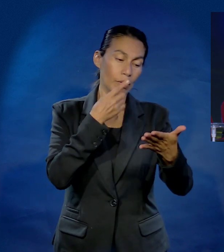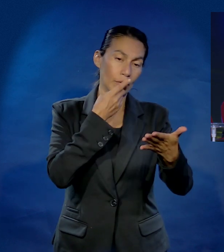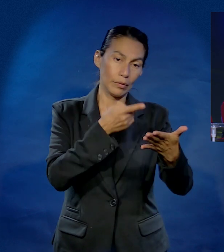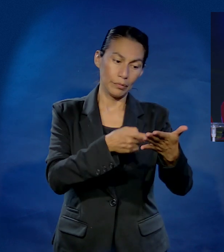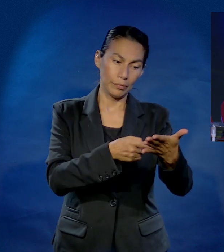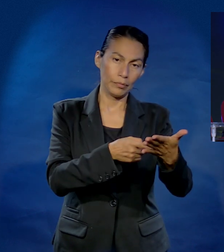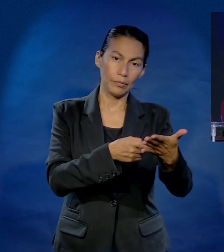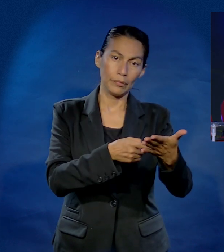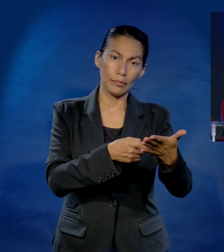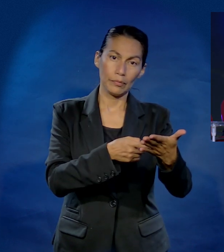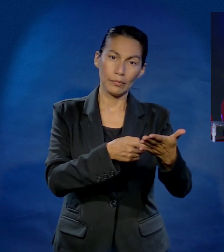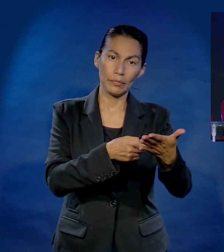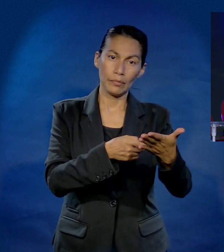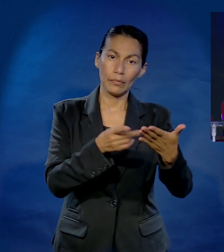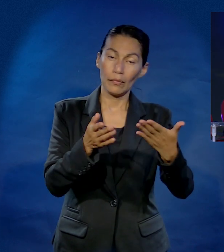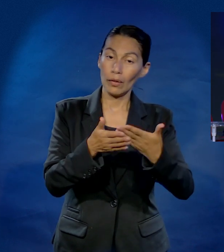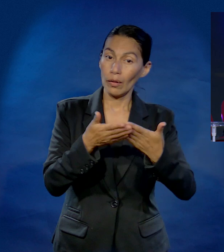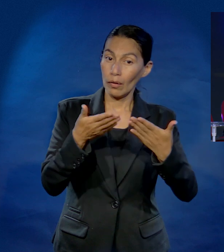Romanos 8:1 dice: